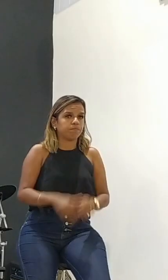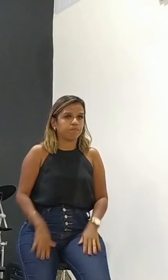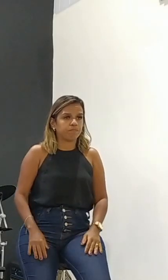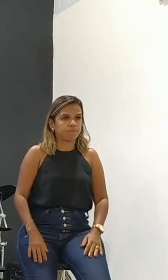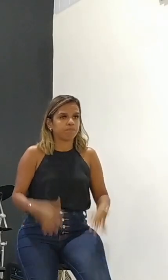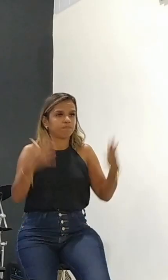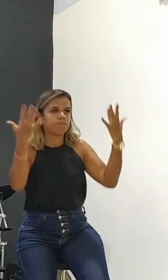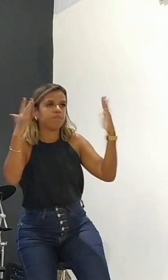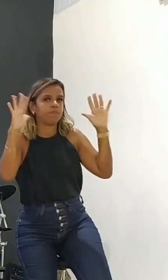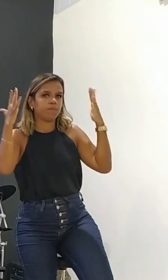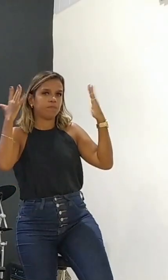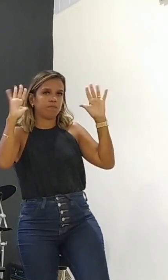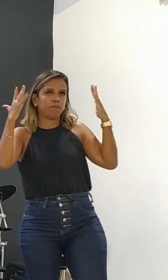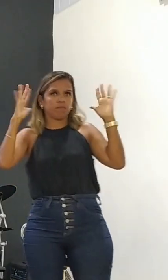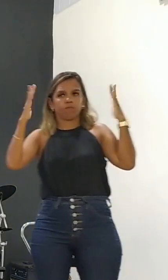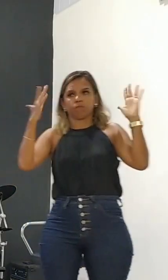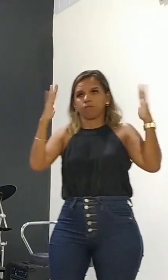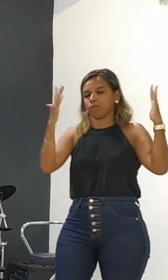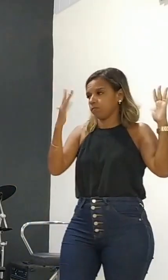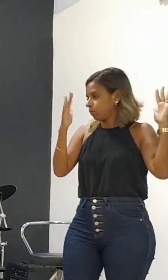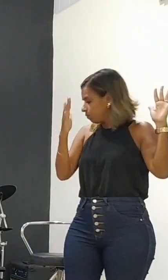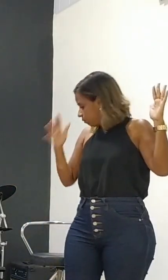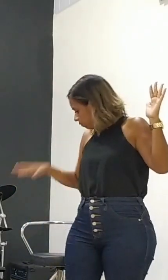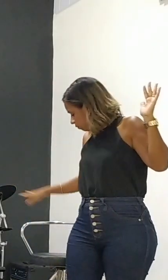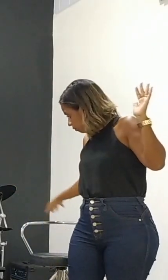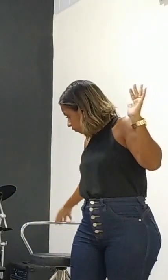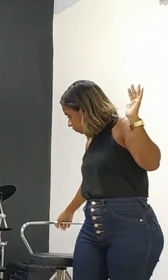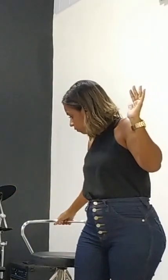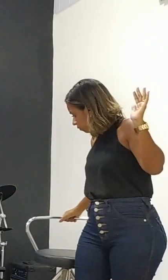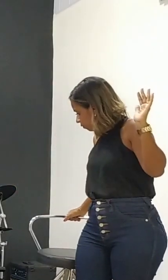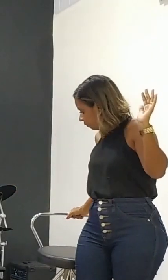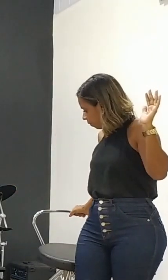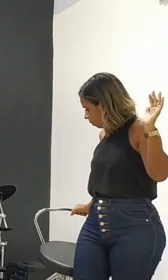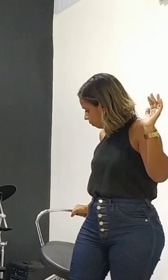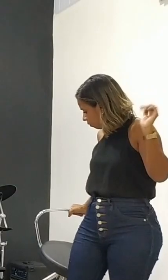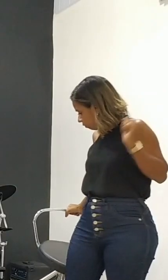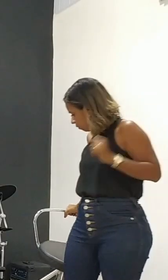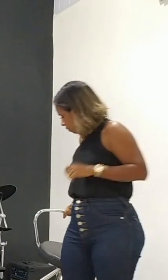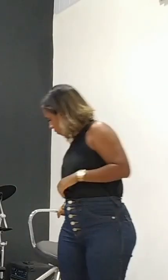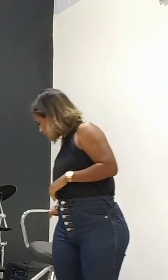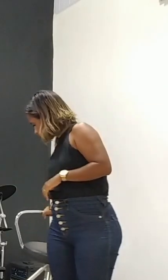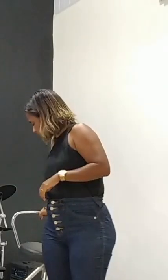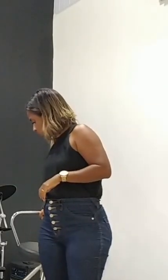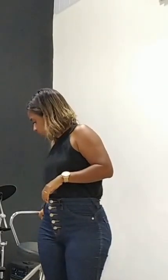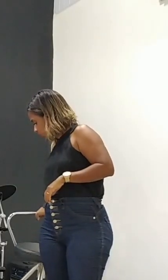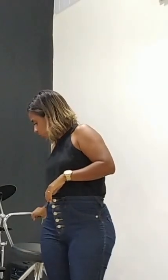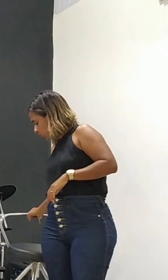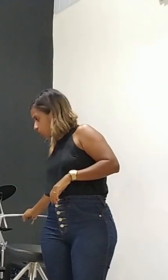Aleluia. Não